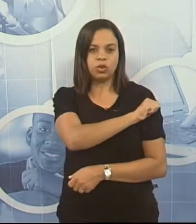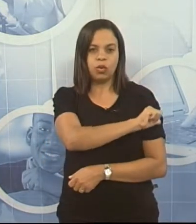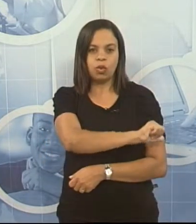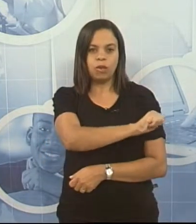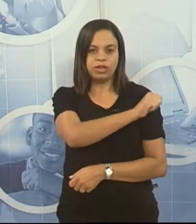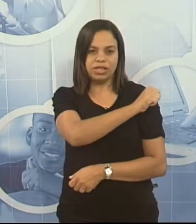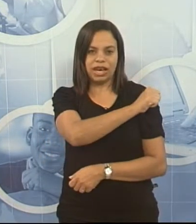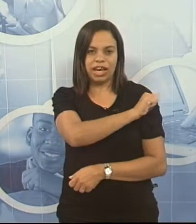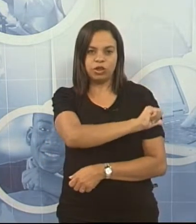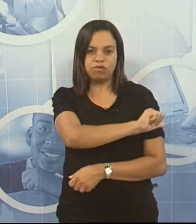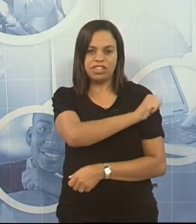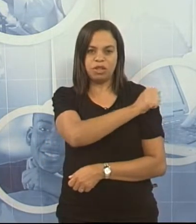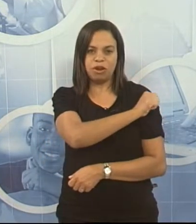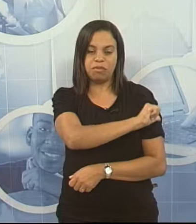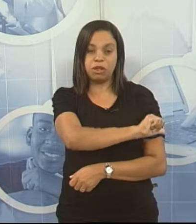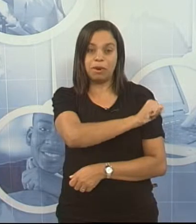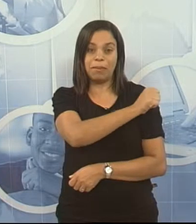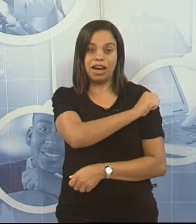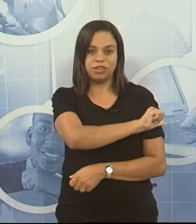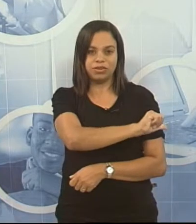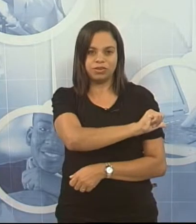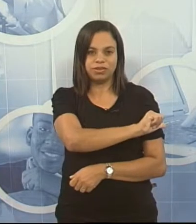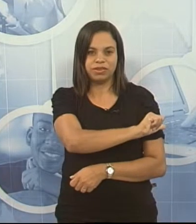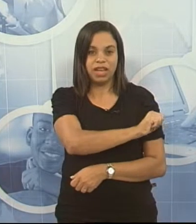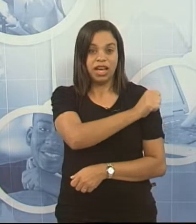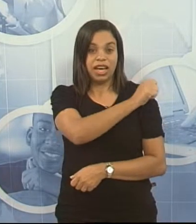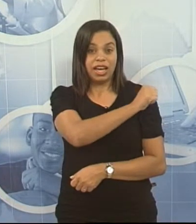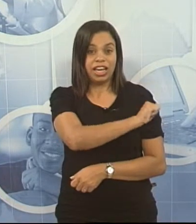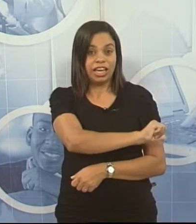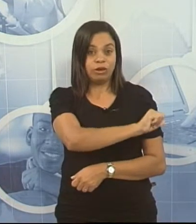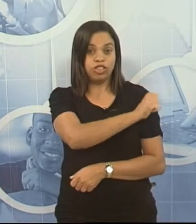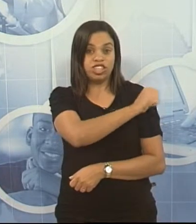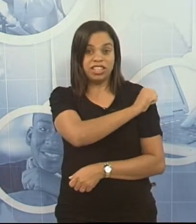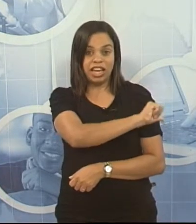o ombro esquerdo, fazendo um movimento para baixo. Rio de Janeiro.